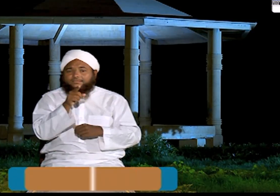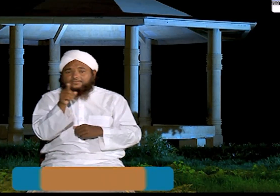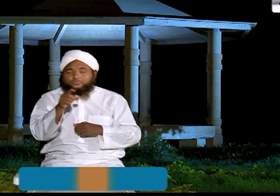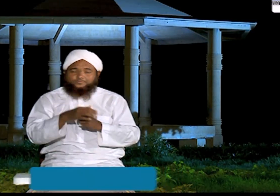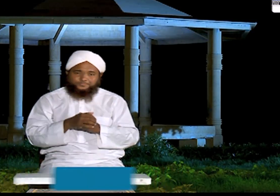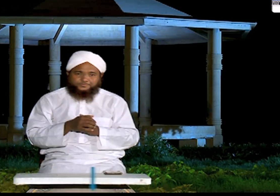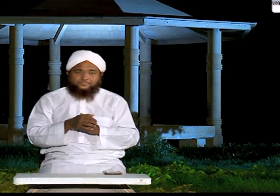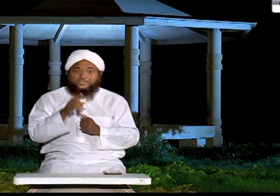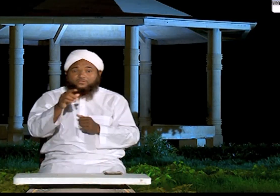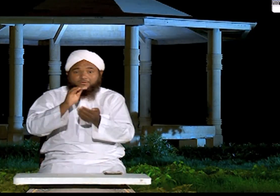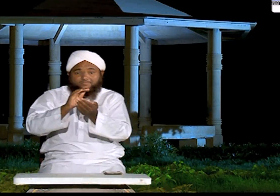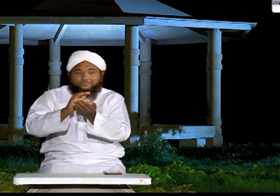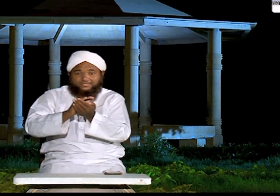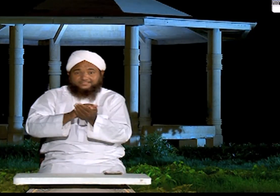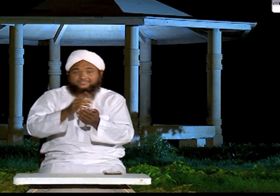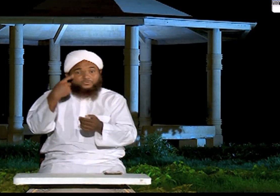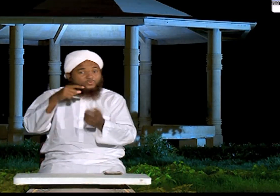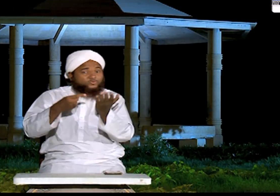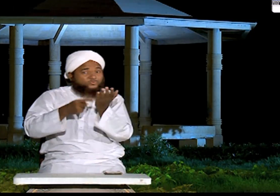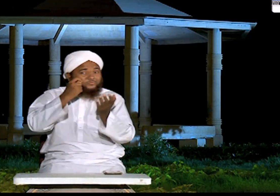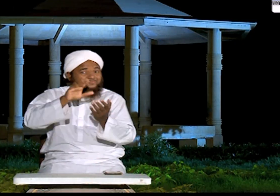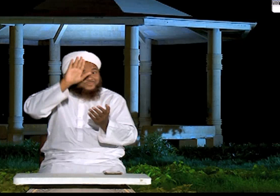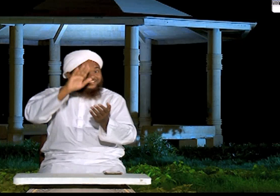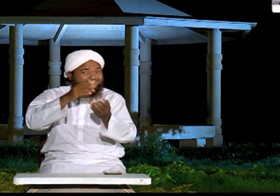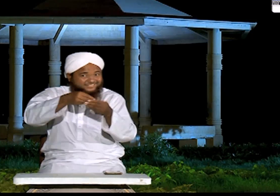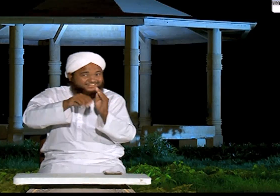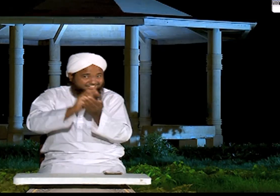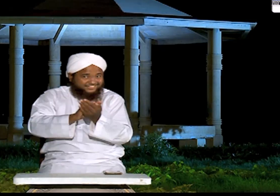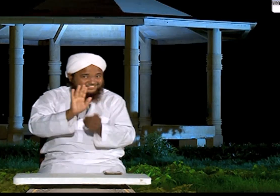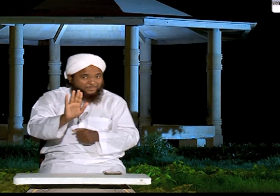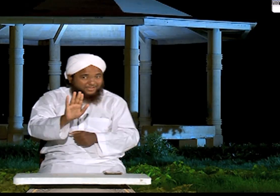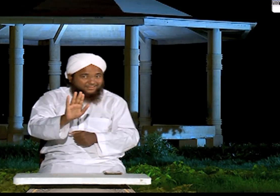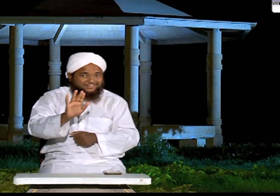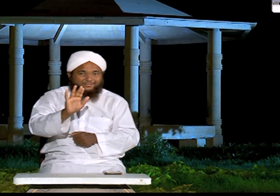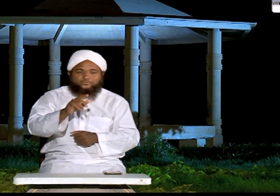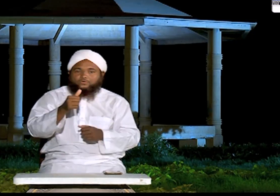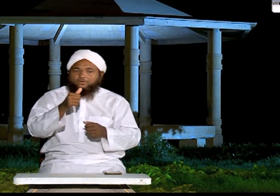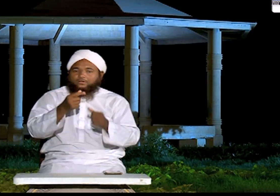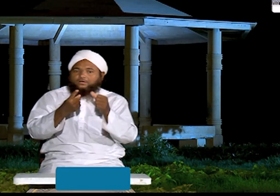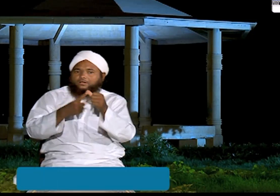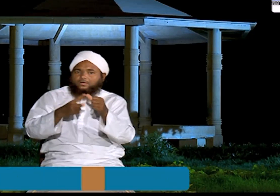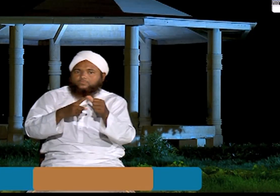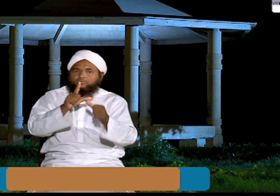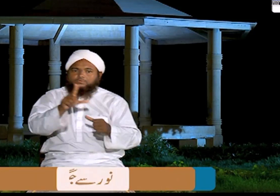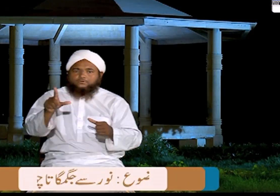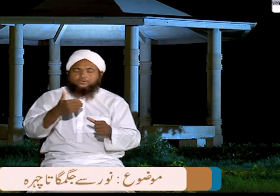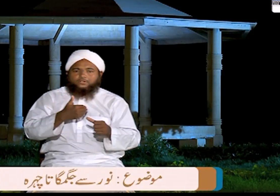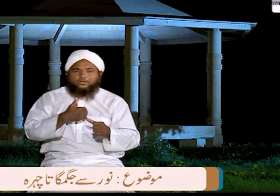الاول تمہارے پاس ہی تبع الاول کا خط ہے اتنا سننا تھا کہ ابو لیلہ انساری حیران رہ گئے اور